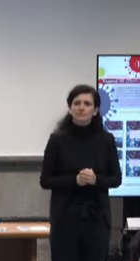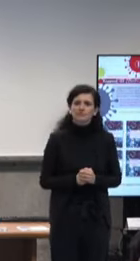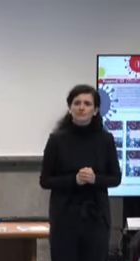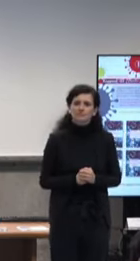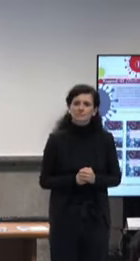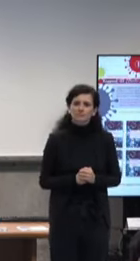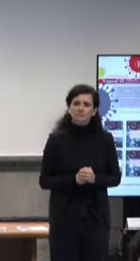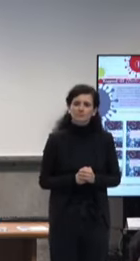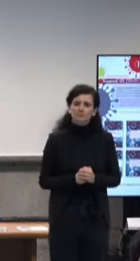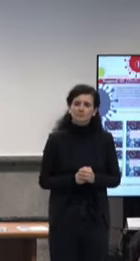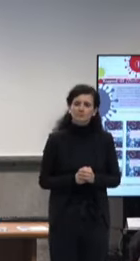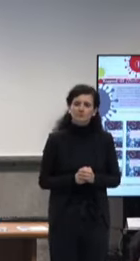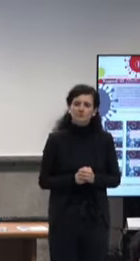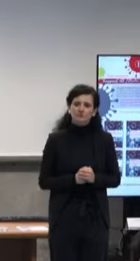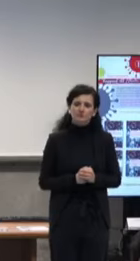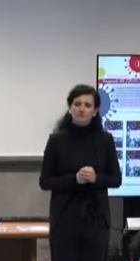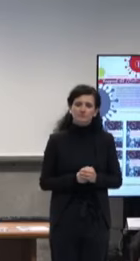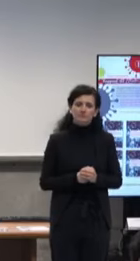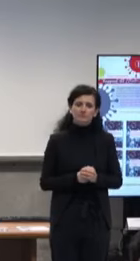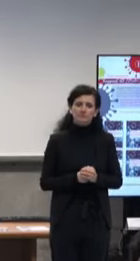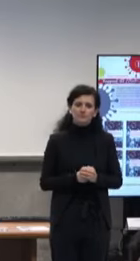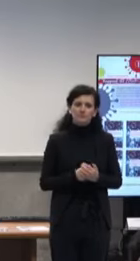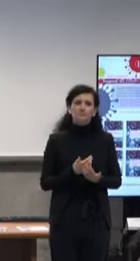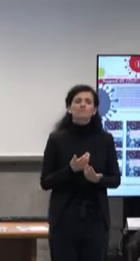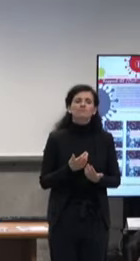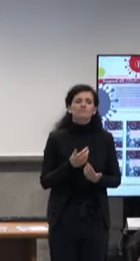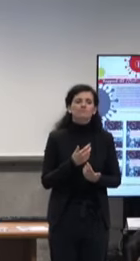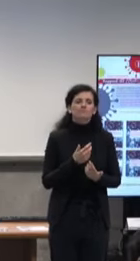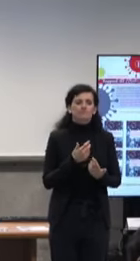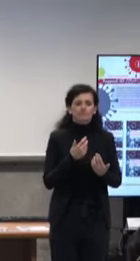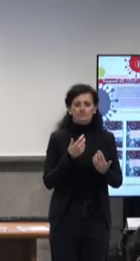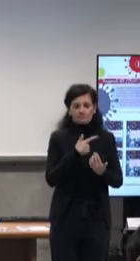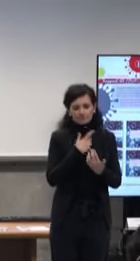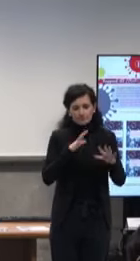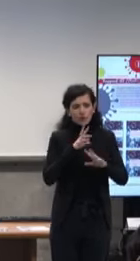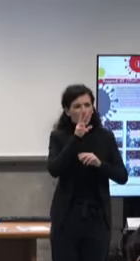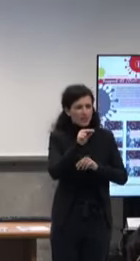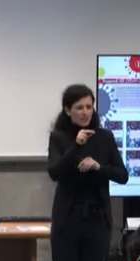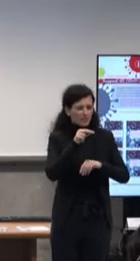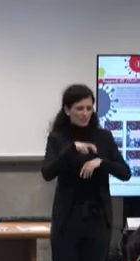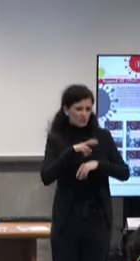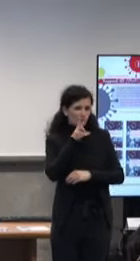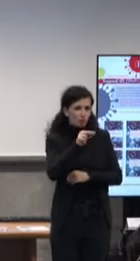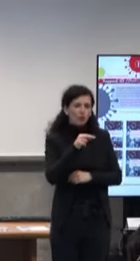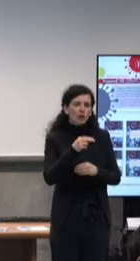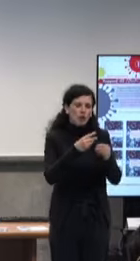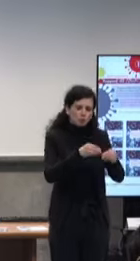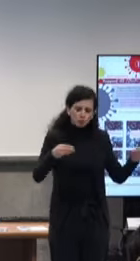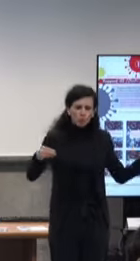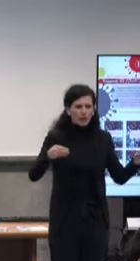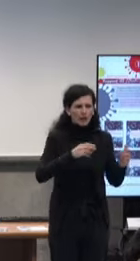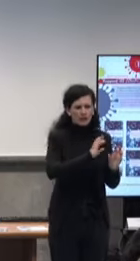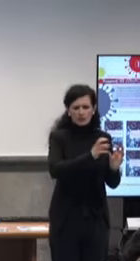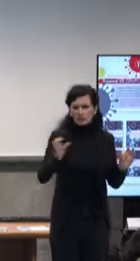probabilmente molte delle cose che il dottor evangelisti ha citato sono degli strumenti importanti e certamente una fase